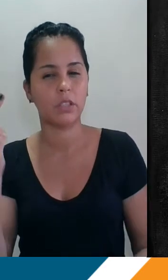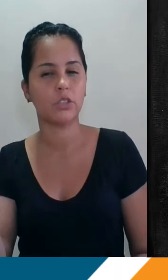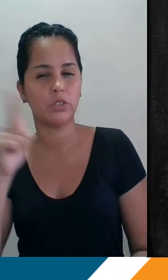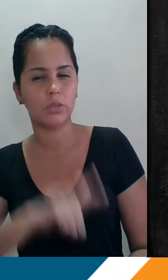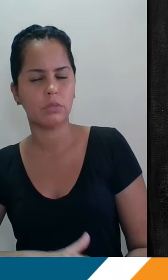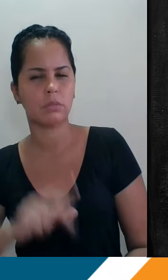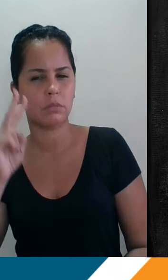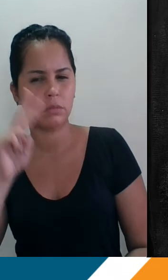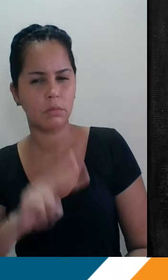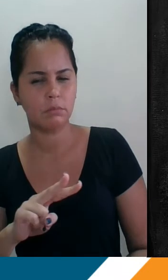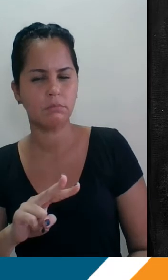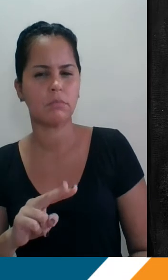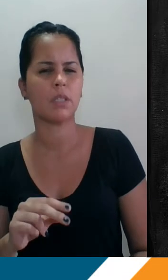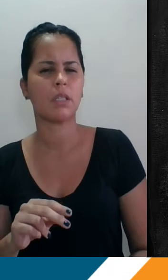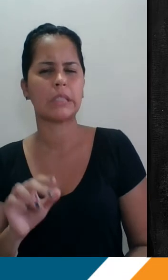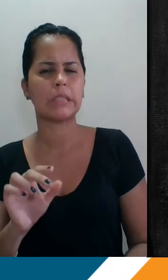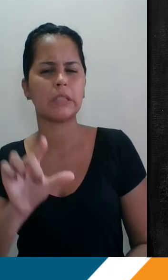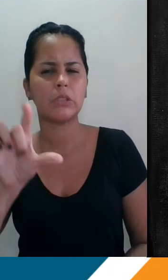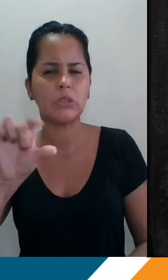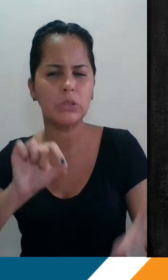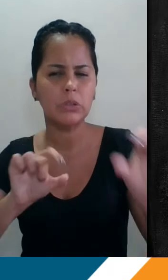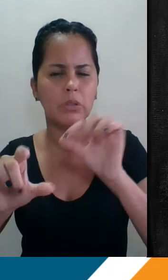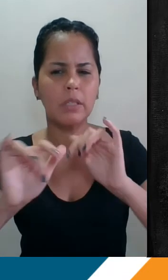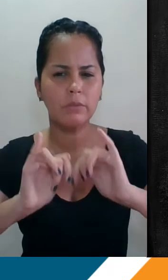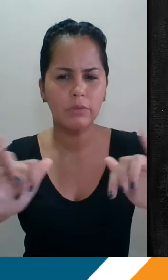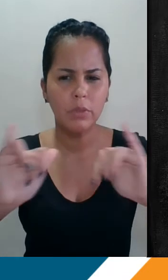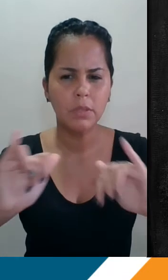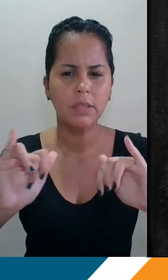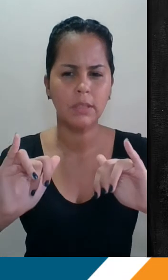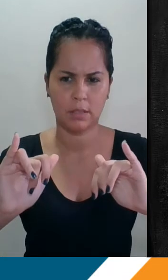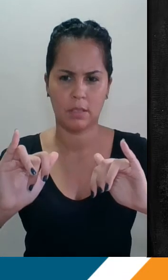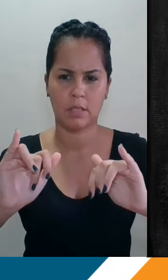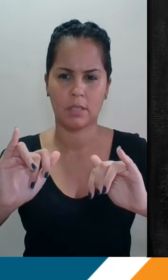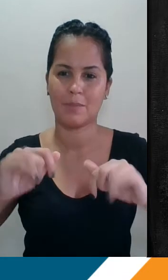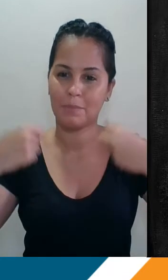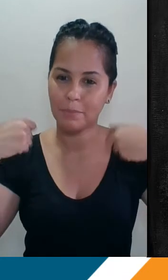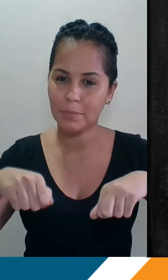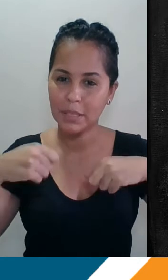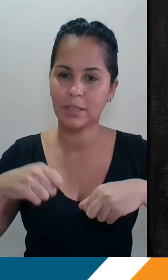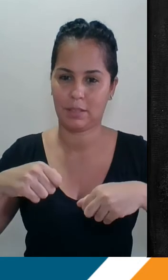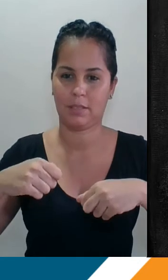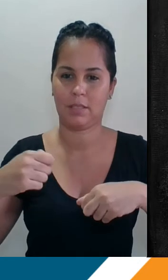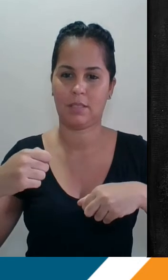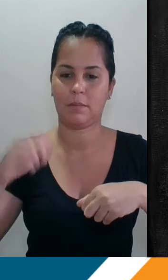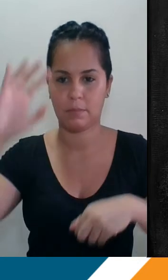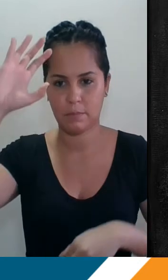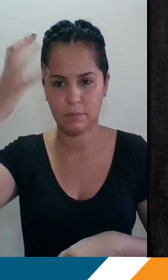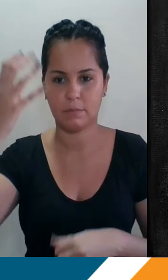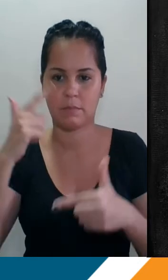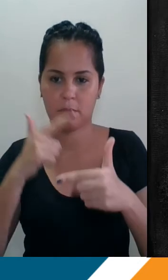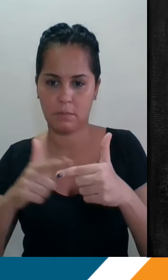da questão, mas separar quais que são as possíveis informações necessárias de fato para resolver o